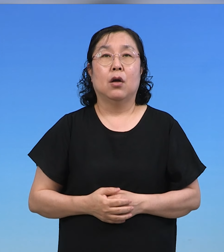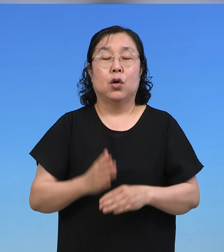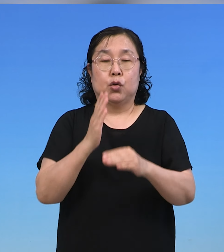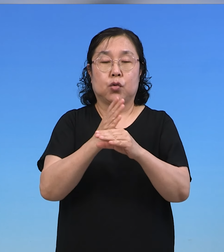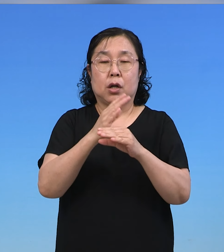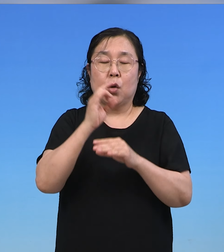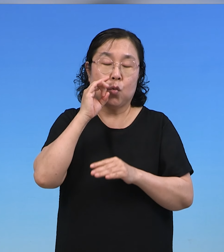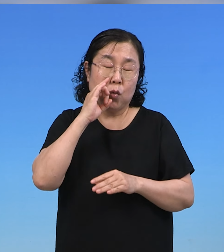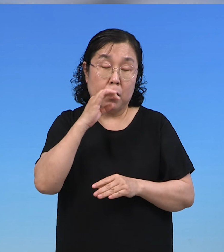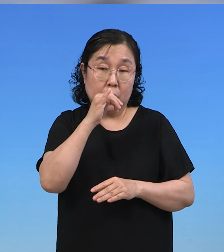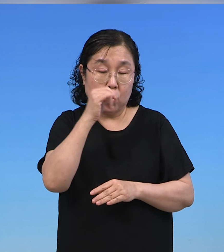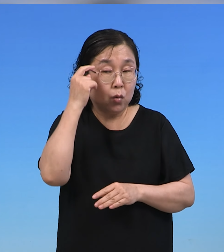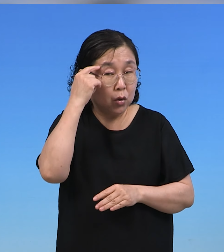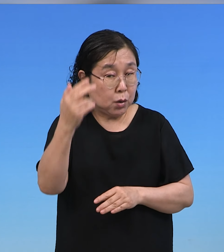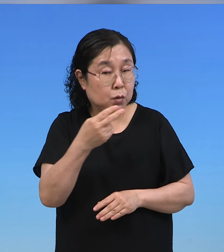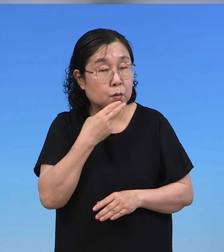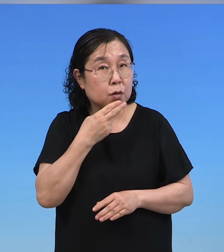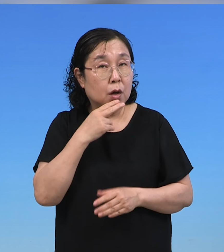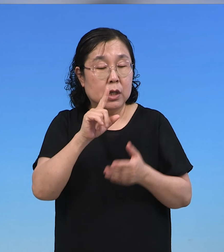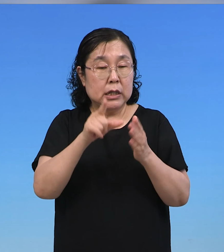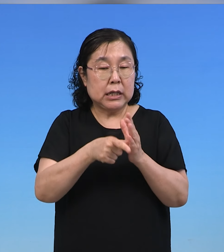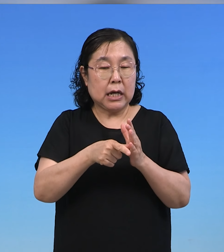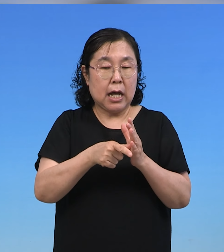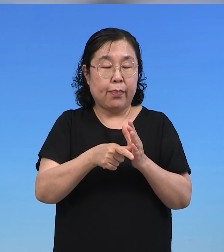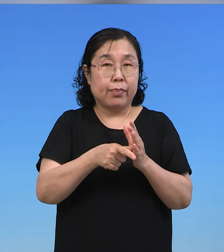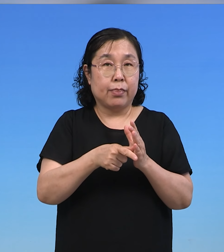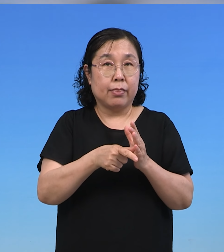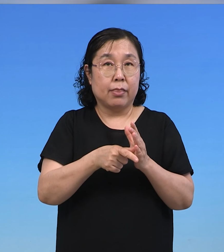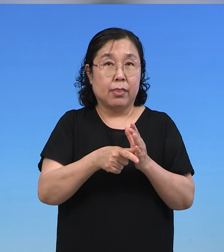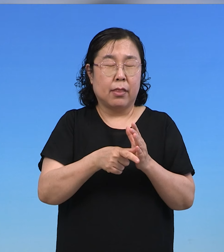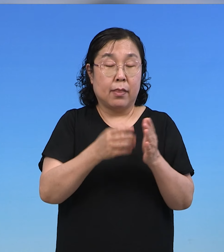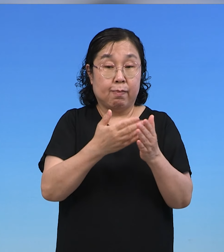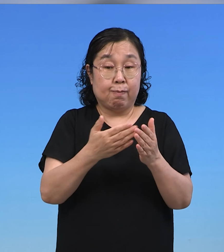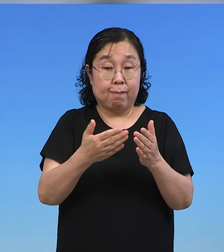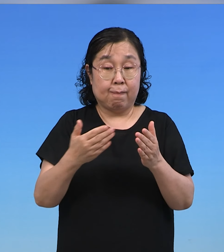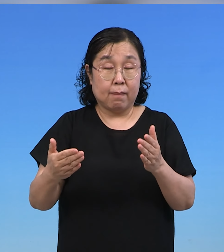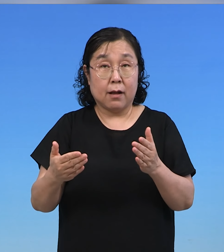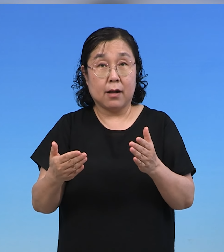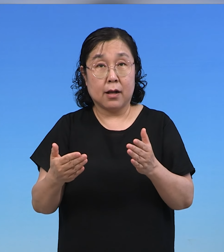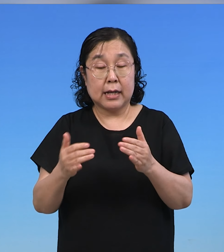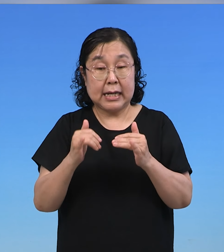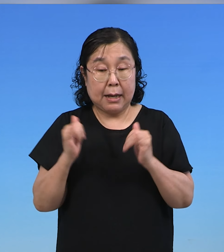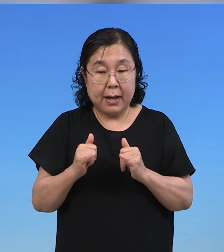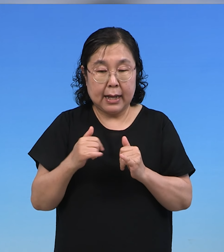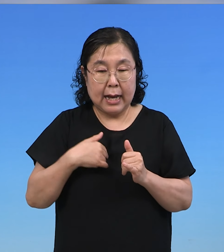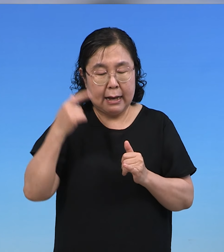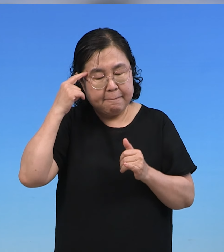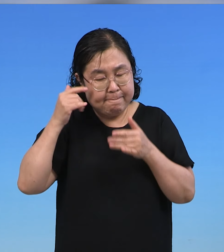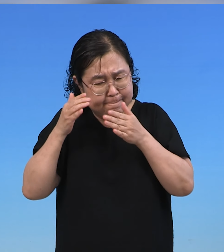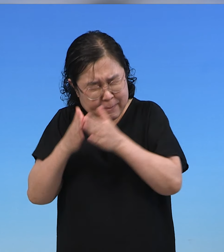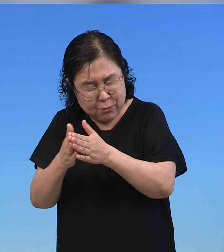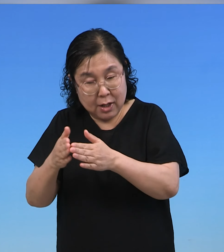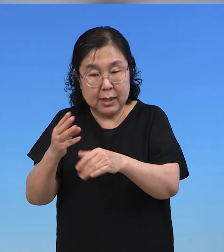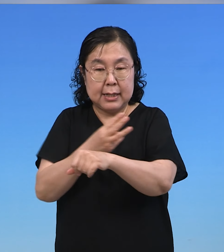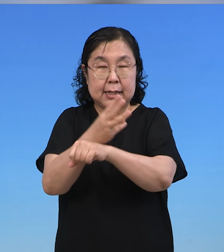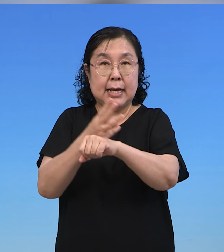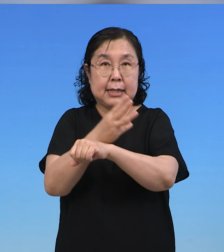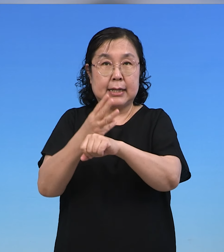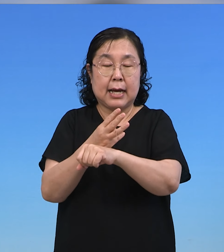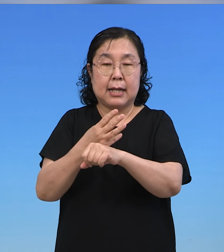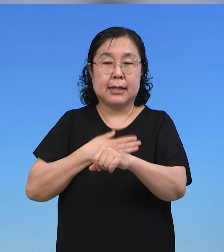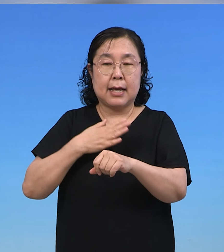이제 궁금한 게 있는데 질문하다가 이게 흐름이 끊어질까봐 그렇게 제가 집중해서 한 3시간 이제